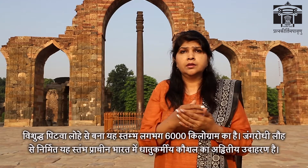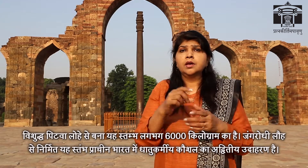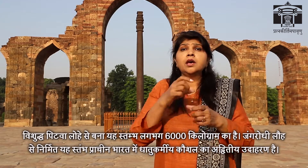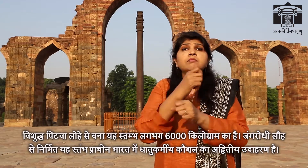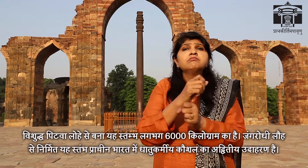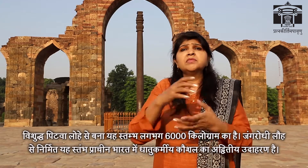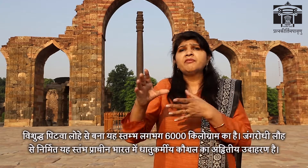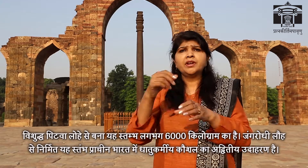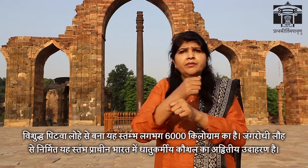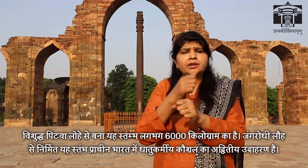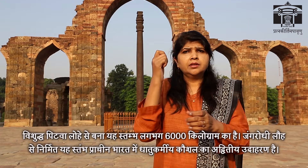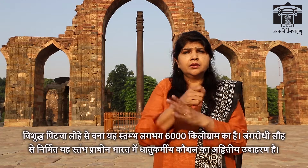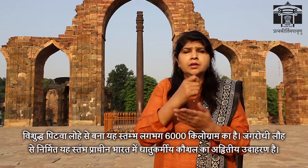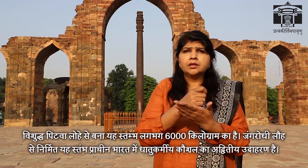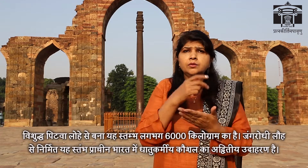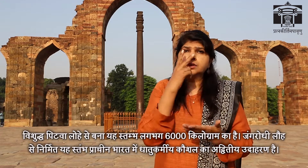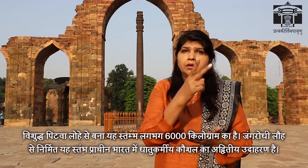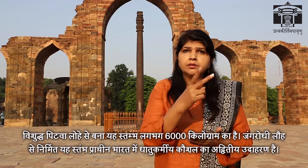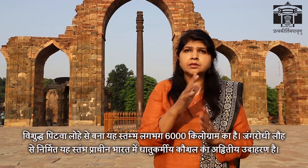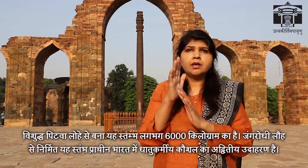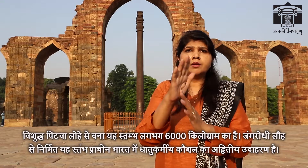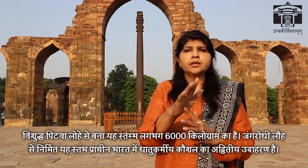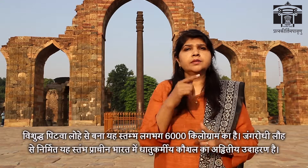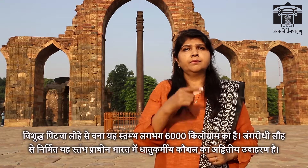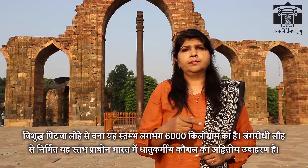धातुकर्मी कौशल का अद्वितीय उदाहरण है।